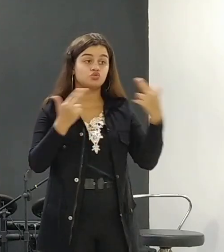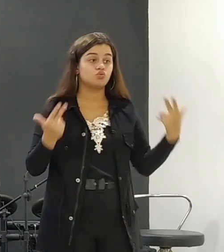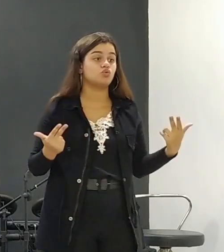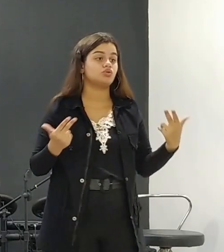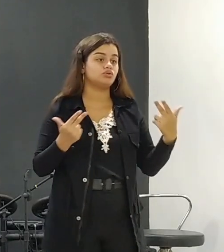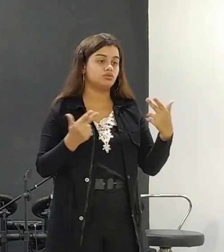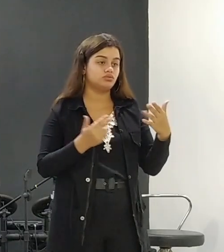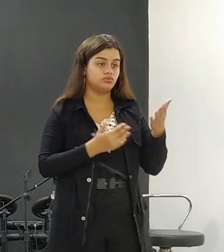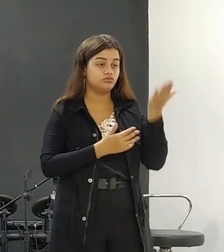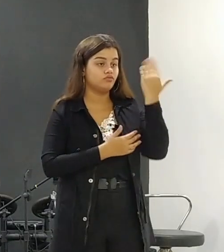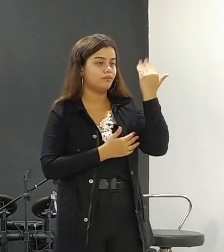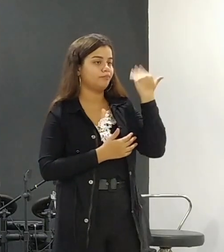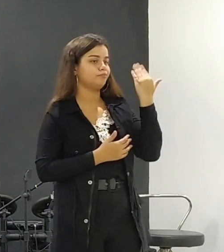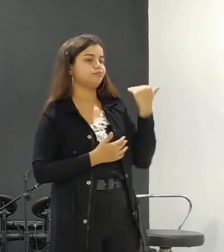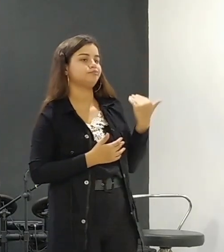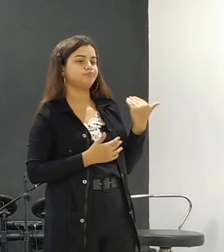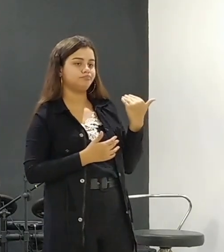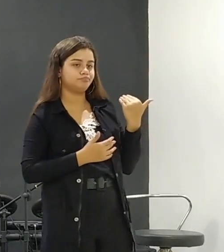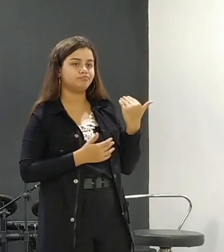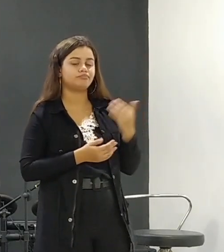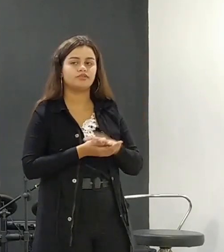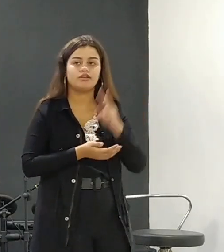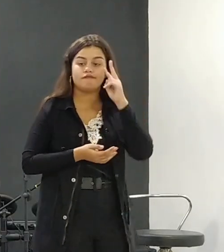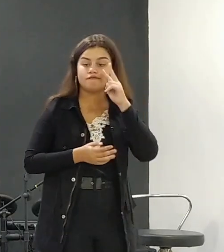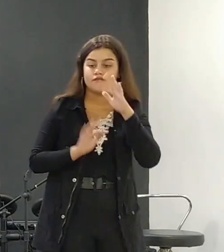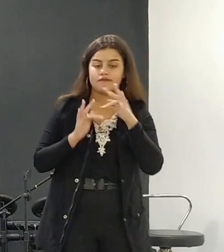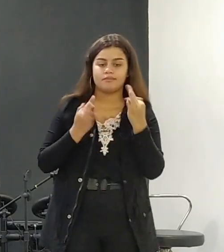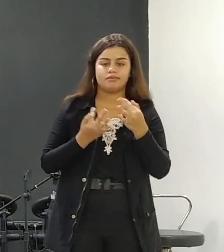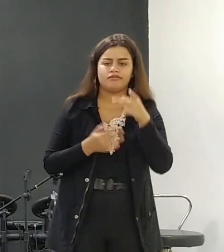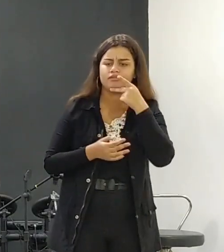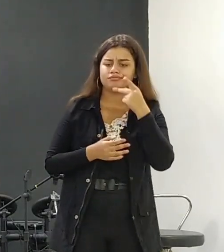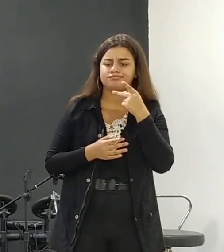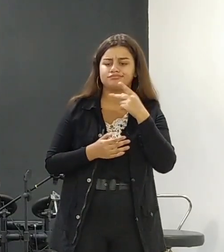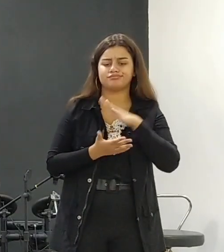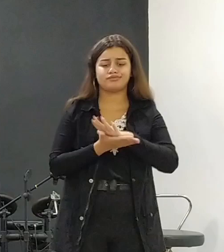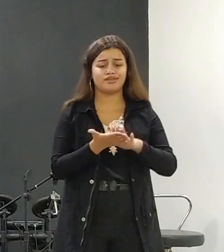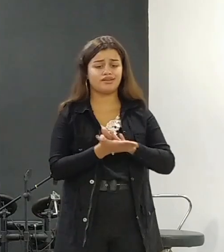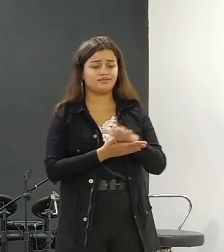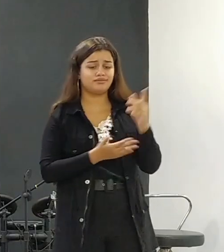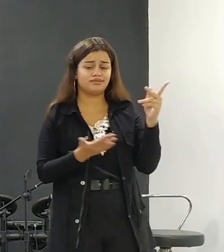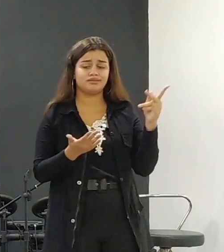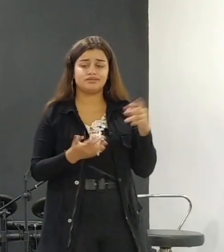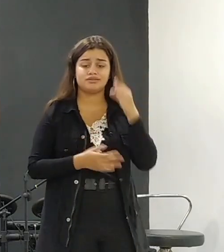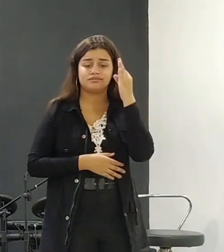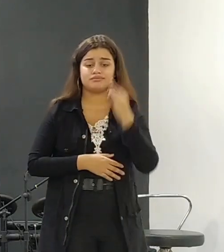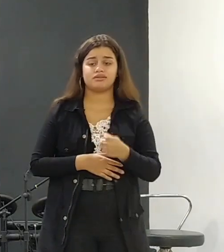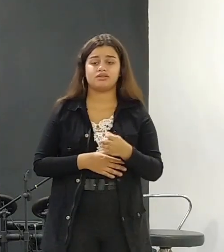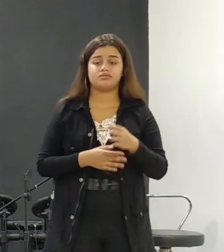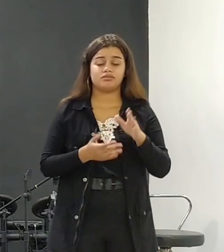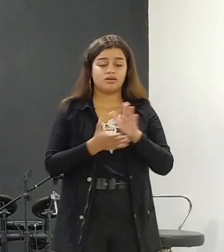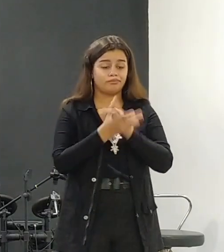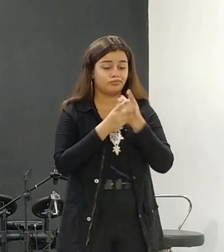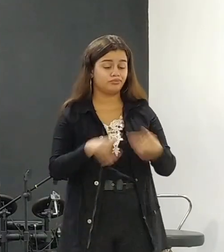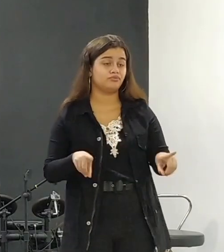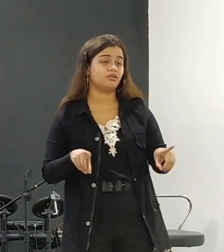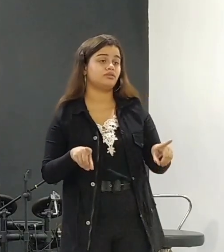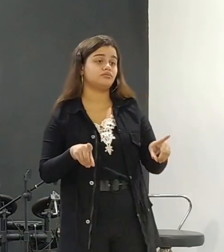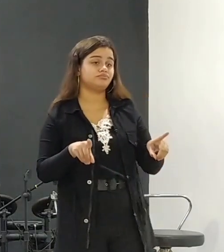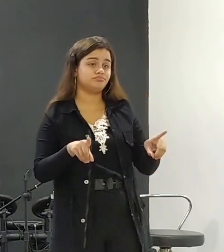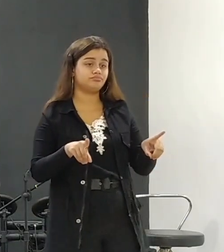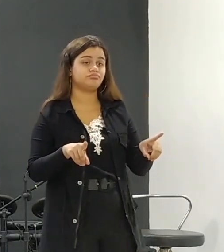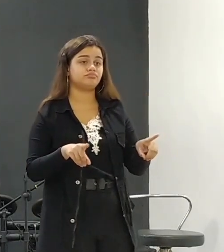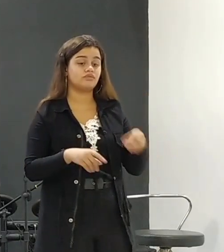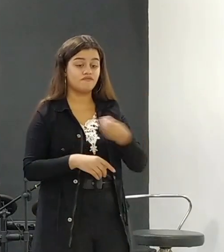olha para trás, você vê a sua família e fala, caramba, nada dá certo. Casais que se separaram, casamentos que não deram